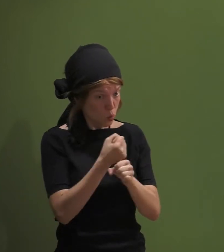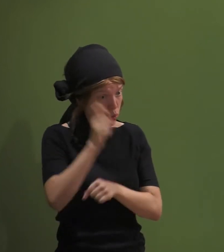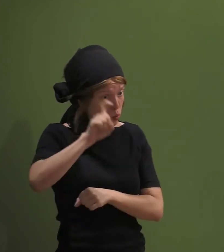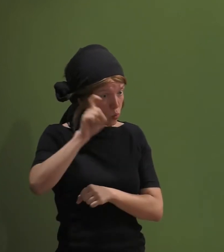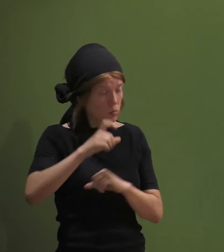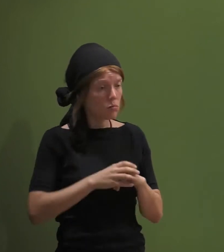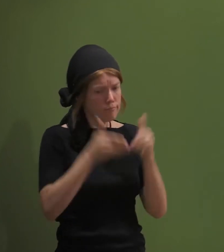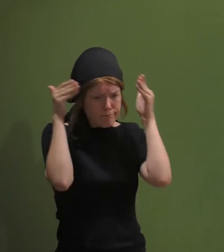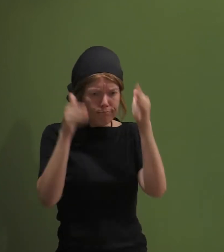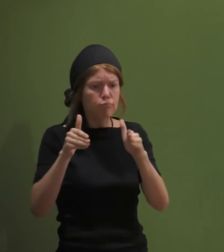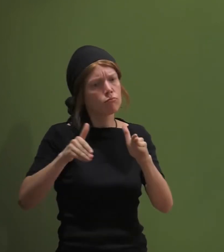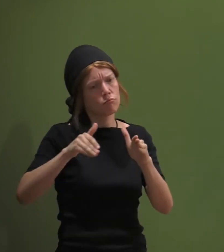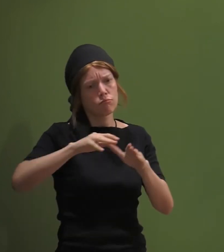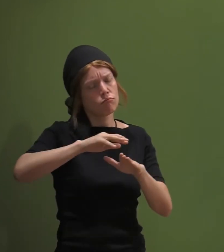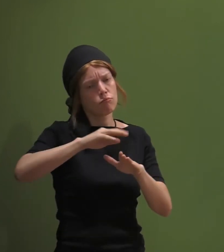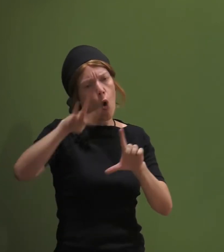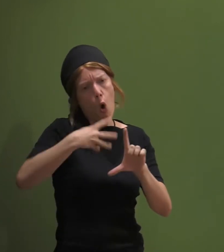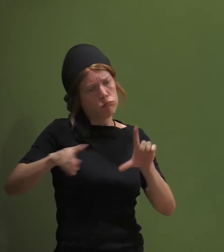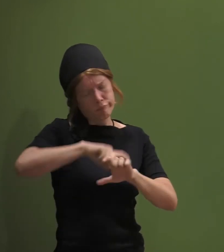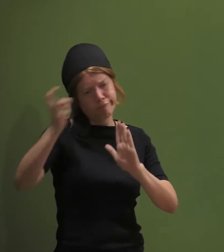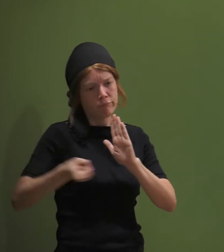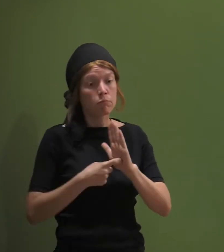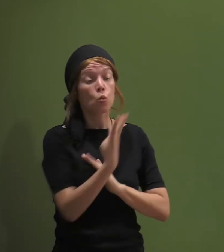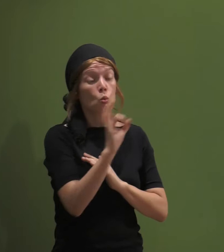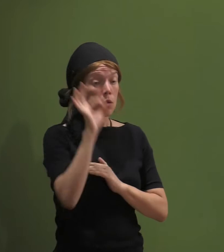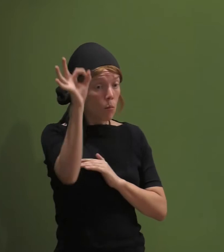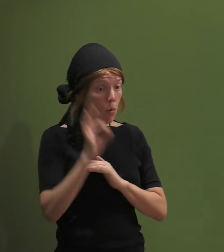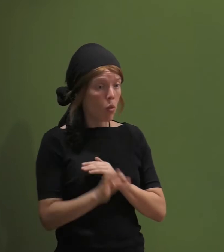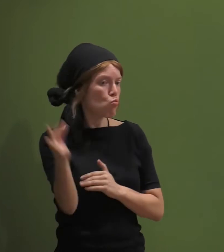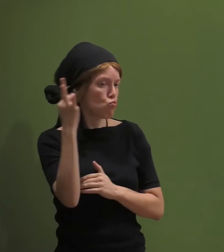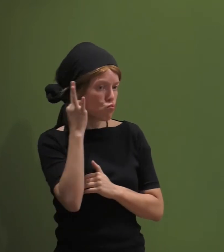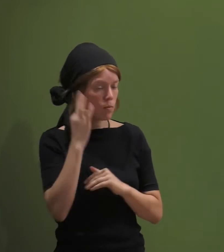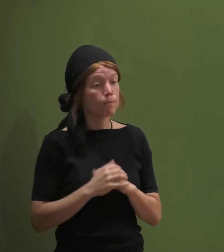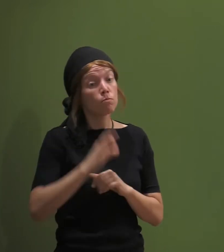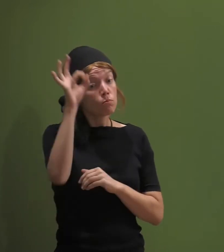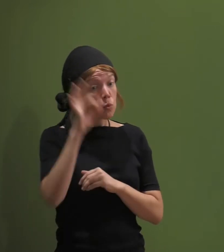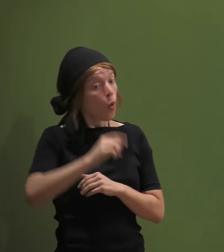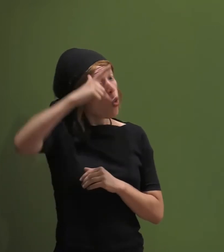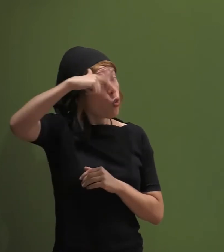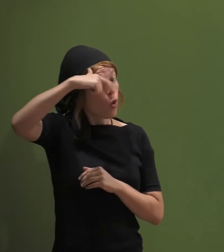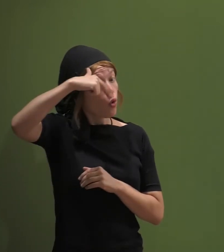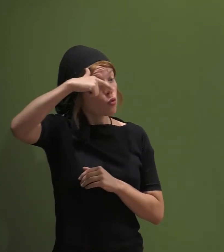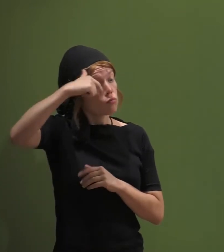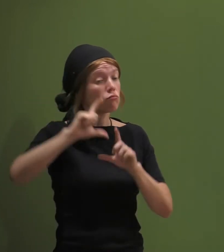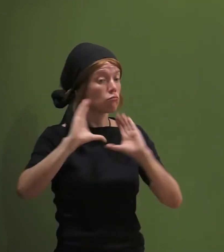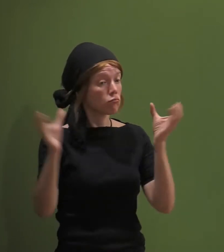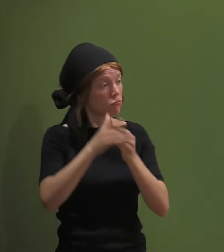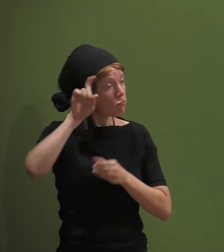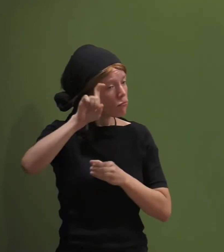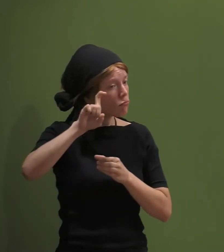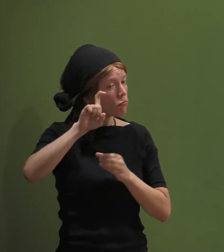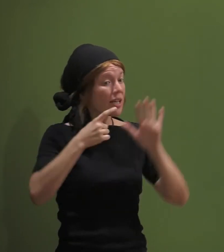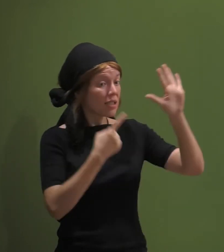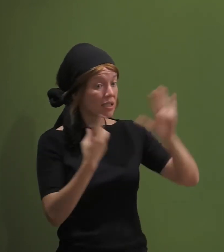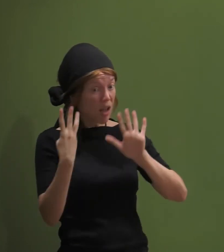tiene dedicación a tiempo completo y más del 40% son mujeres. El porcentaje de doctores entre el profesorado sobrepasa